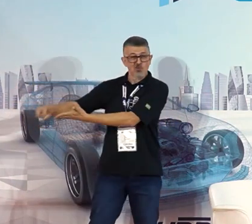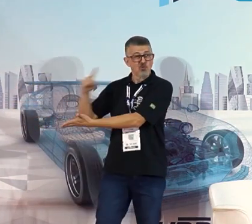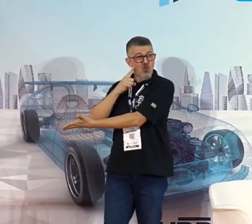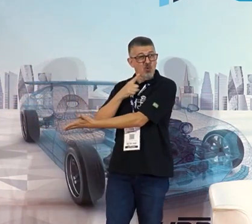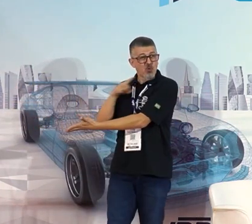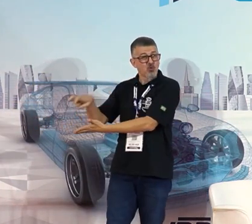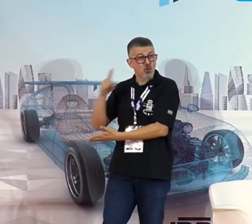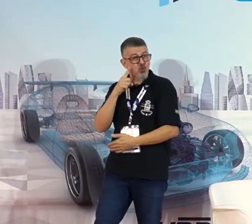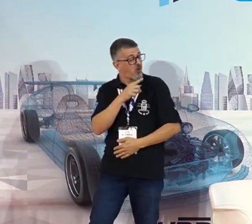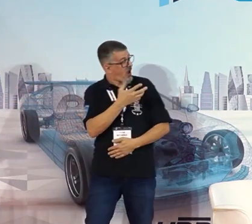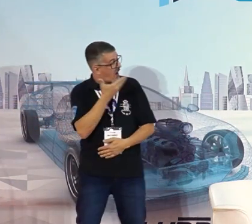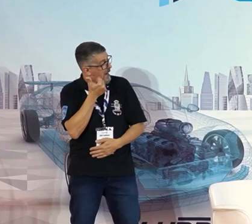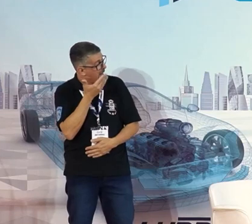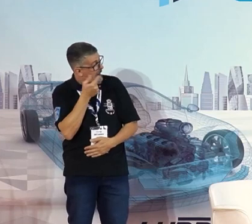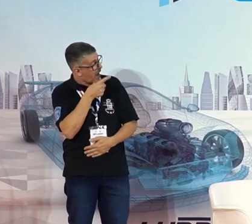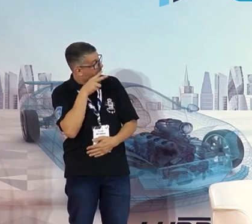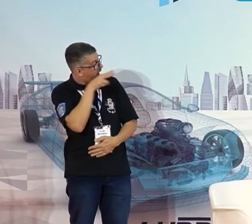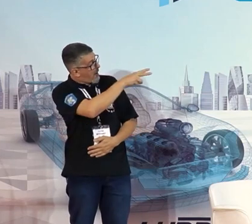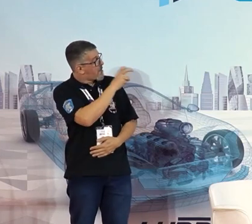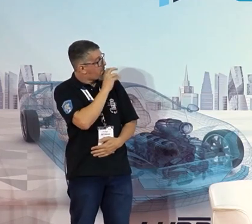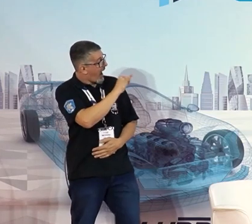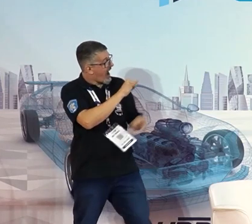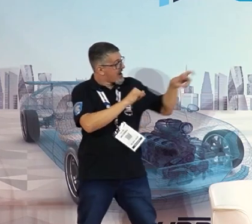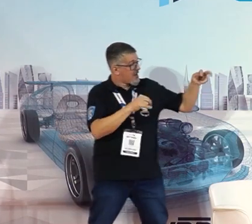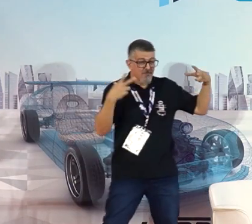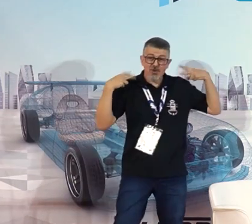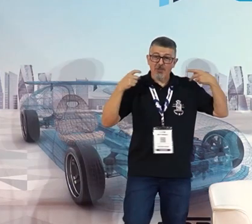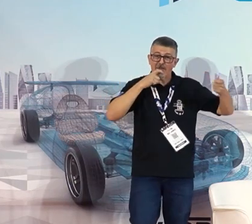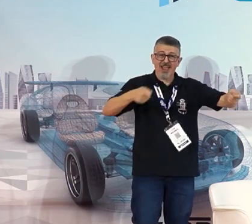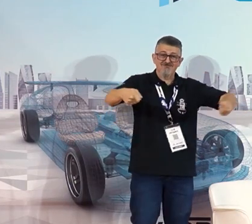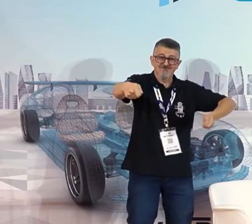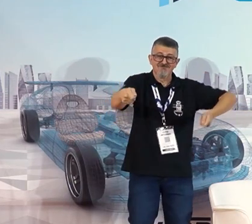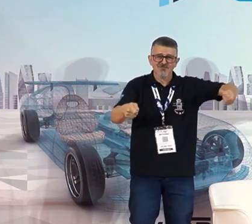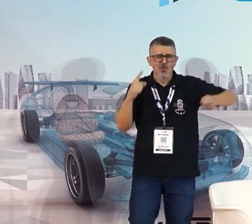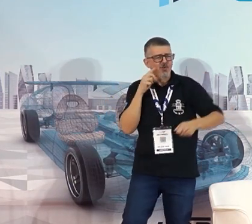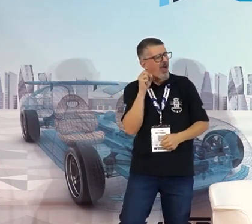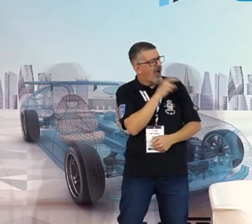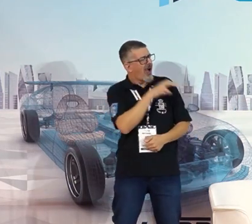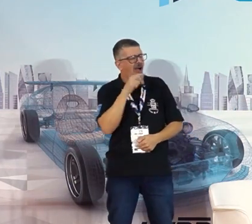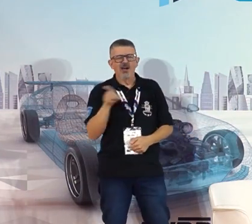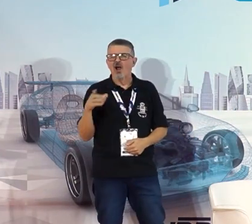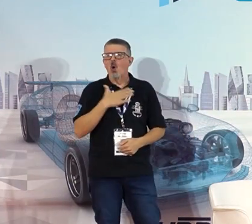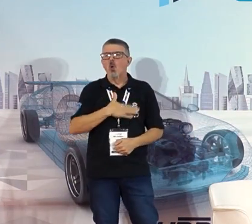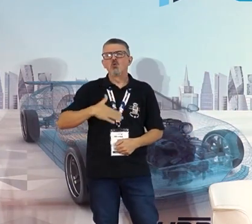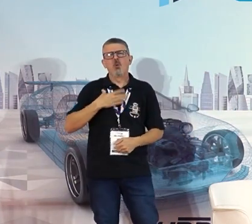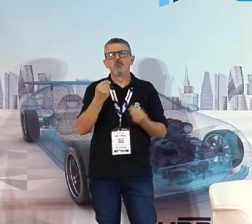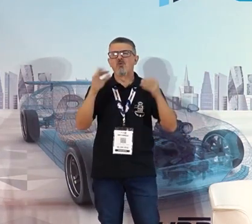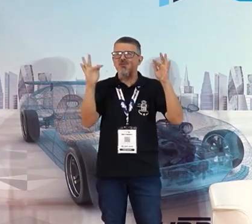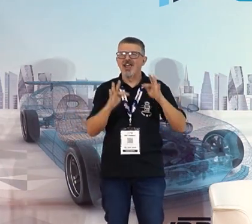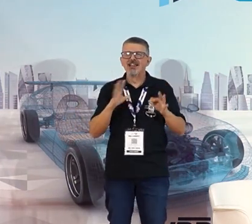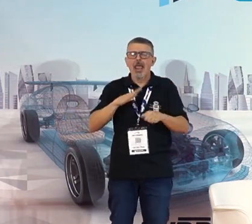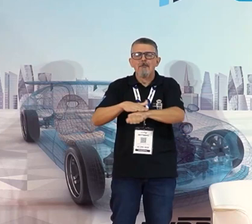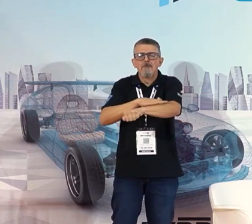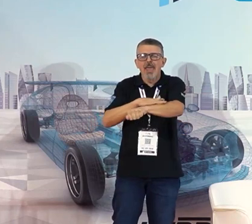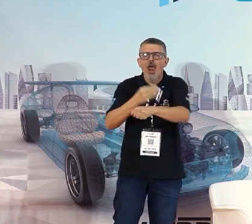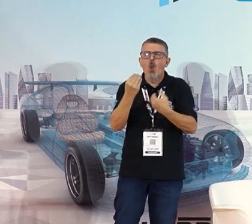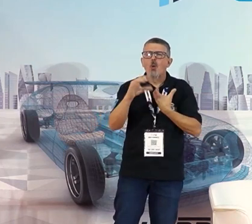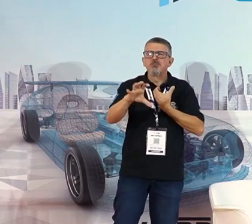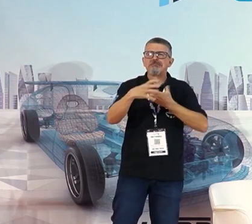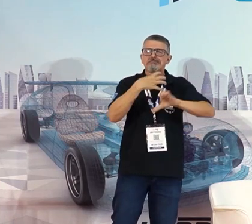cresceu com o pai dentro de um caminhão o pai dirigindo um caminhão e o surdo gosta muito ele fica muito